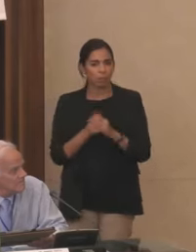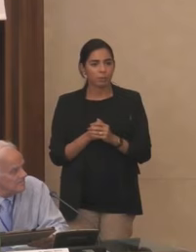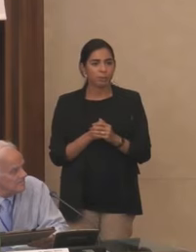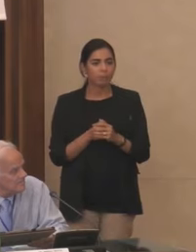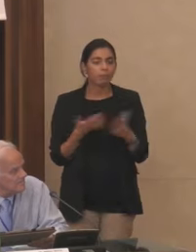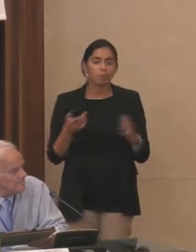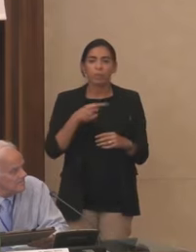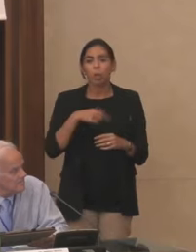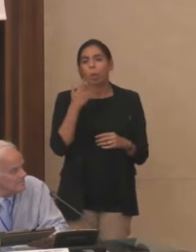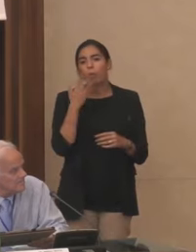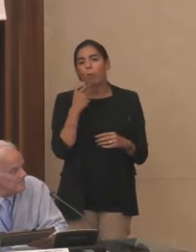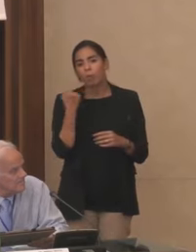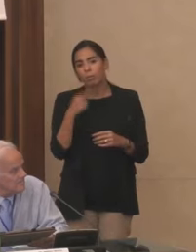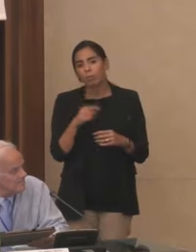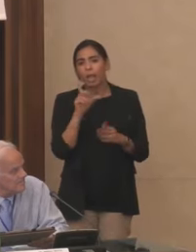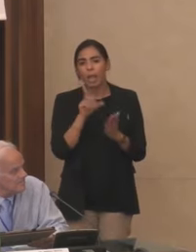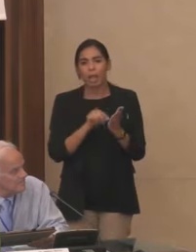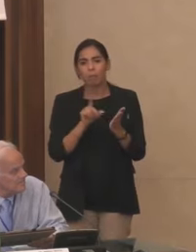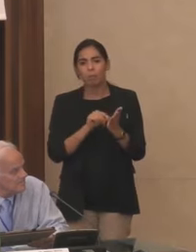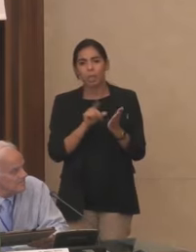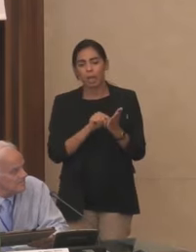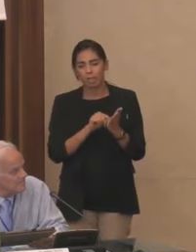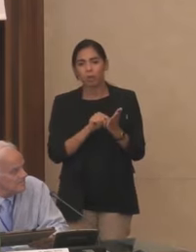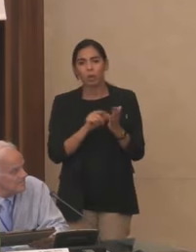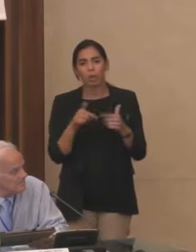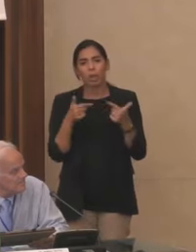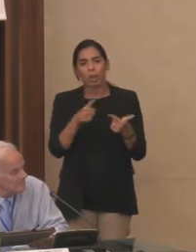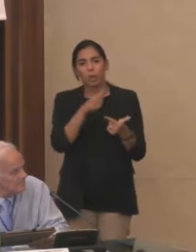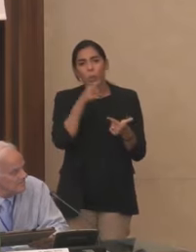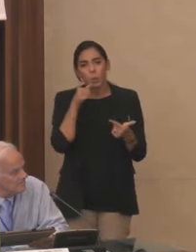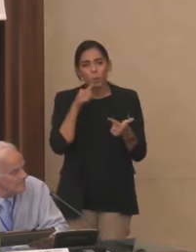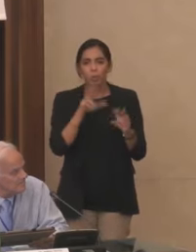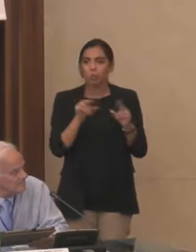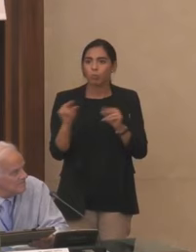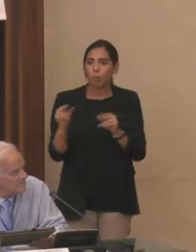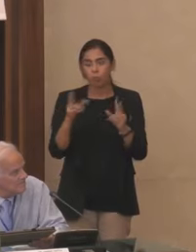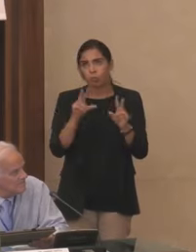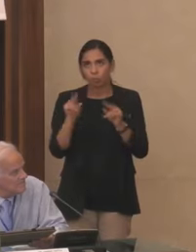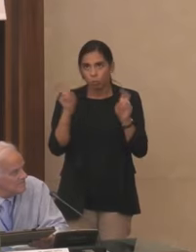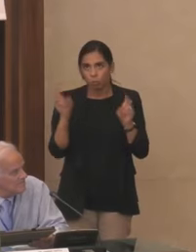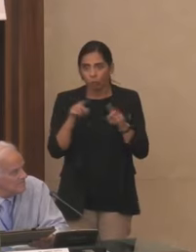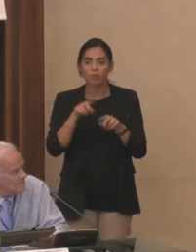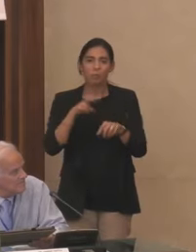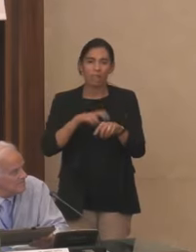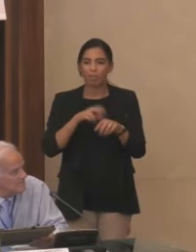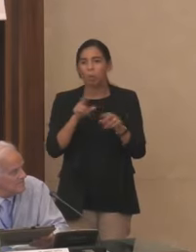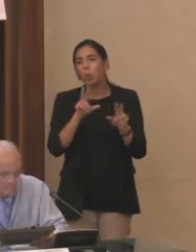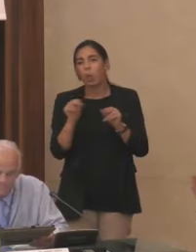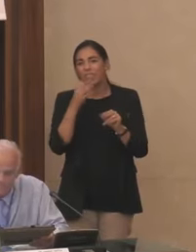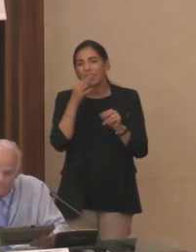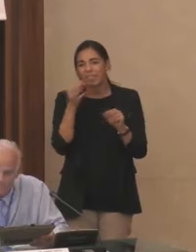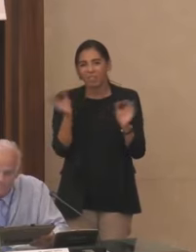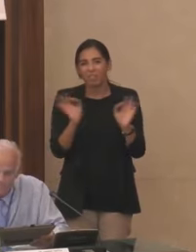questa applicazione serva a tanti nuovi medici, non nuovi nel senso appena laureati, ma magari